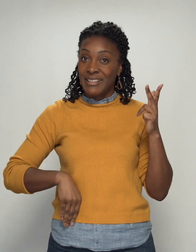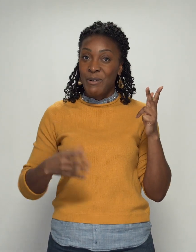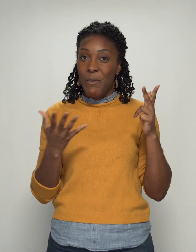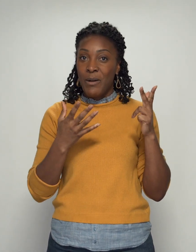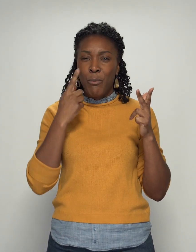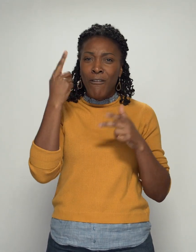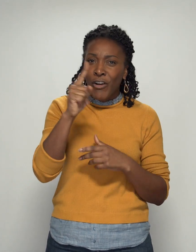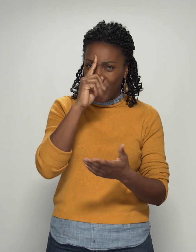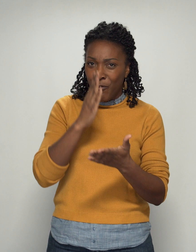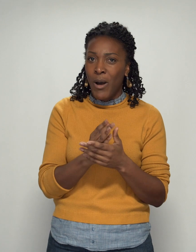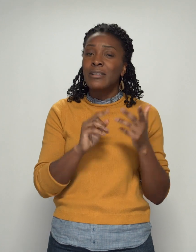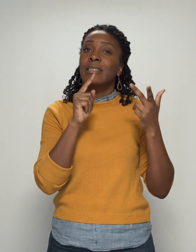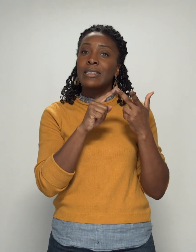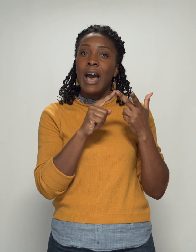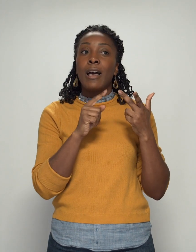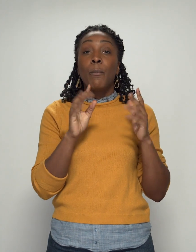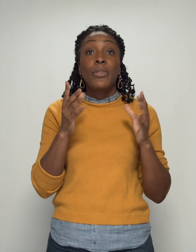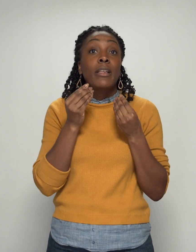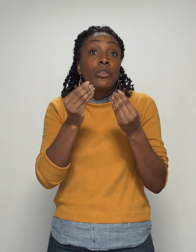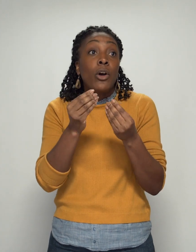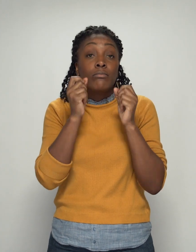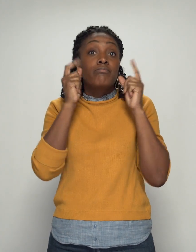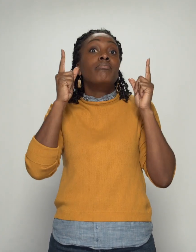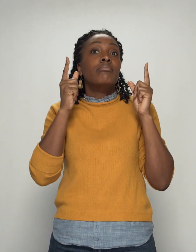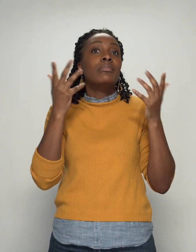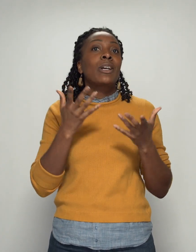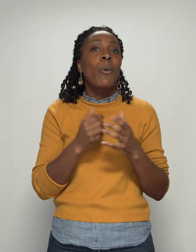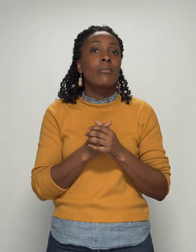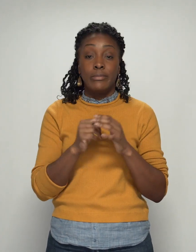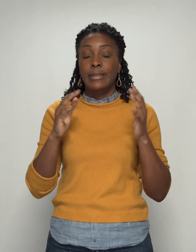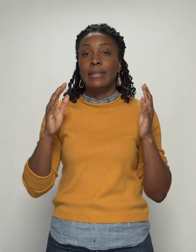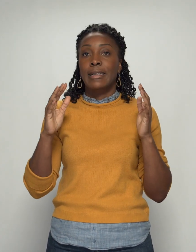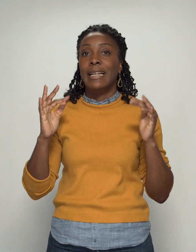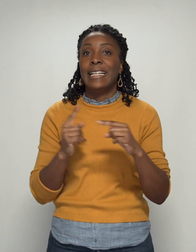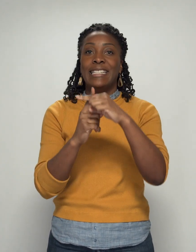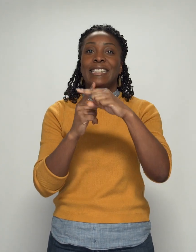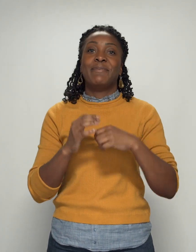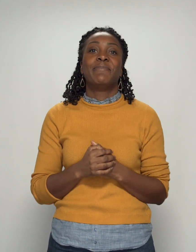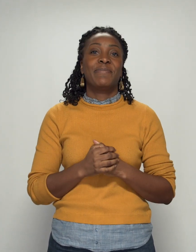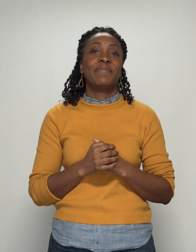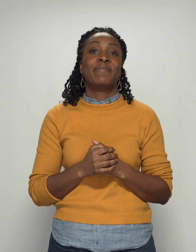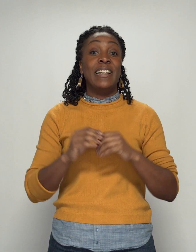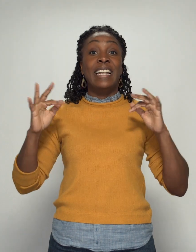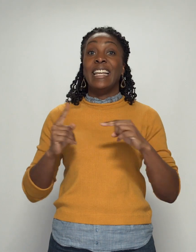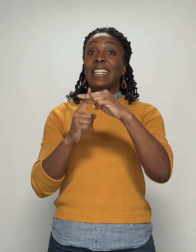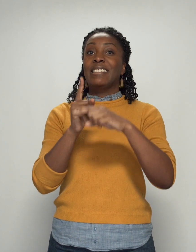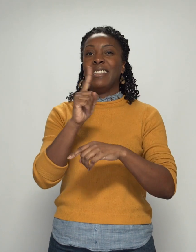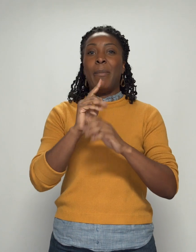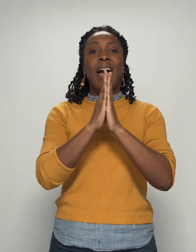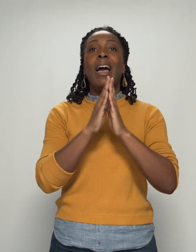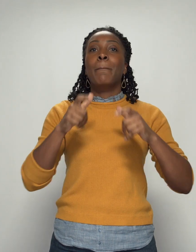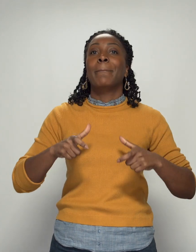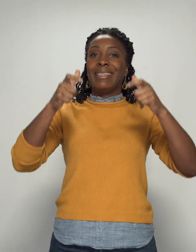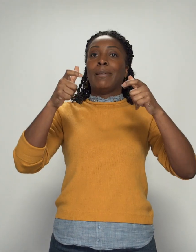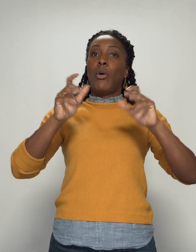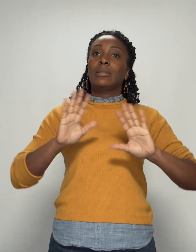troisième pilier pour votre foi, et celui-là est peut-être un peu surprenant, mais c'est l'Église. L'Église n'est pas un